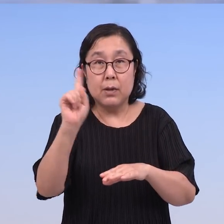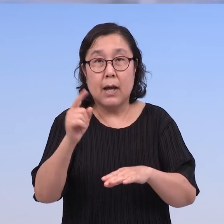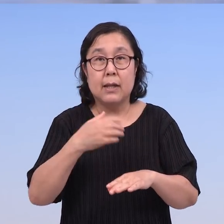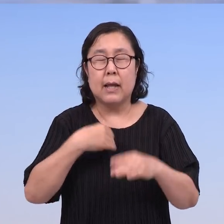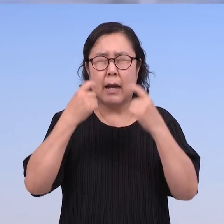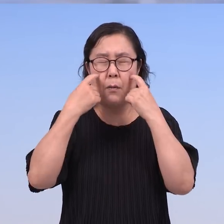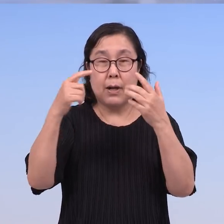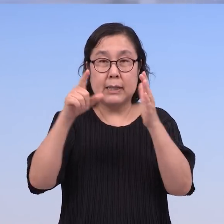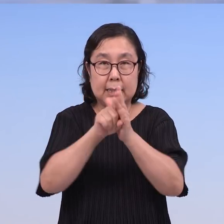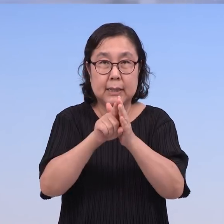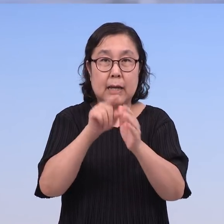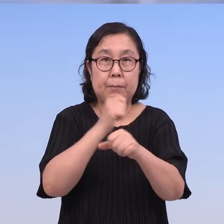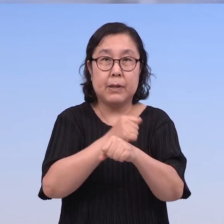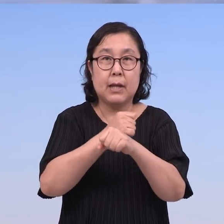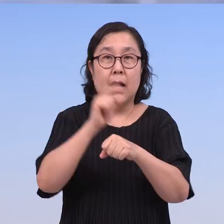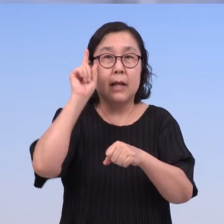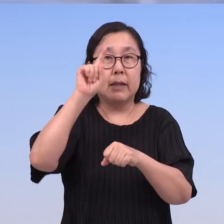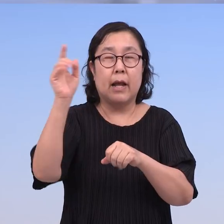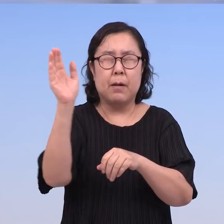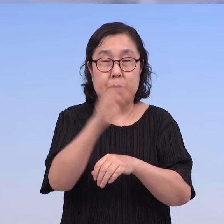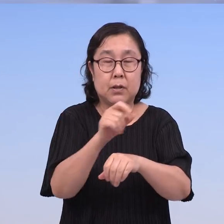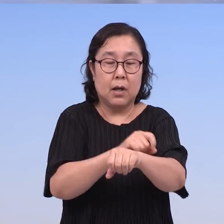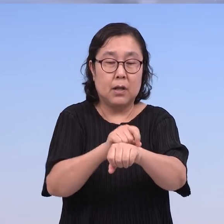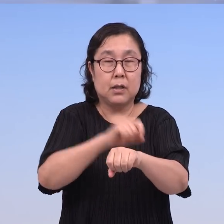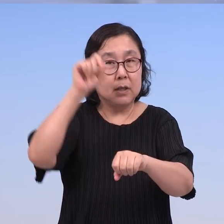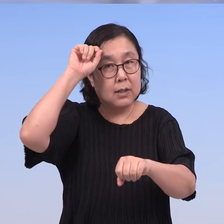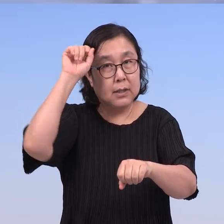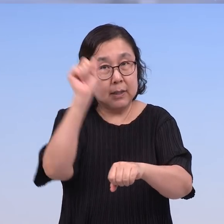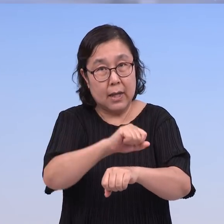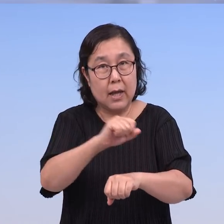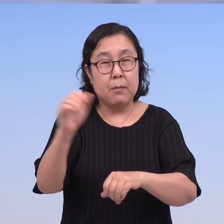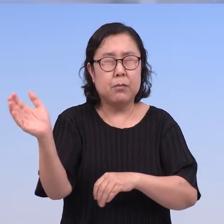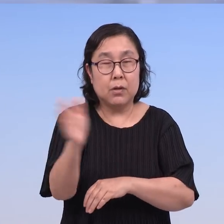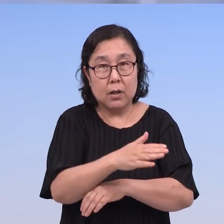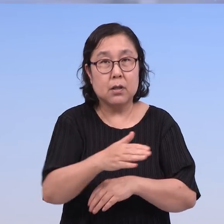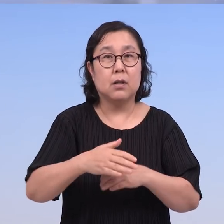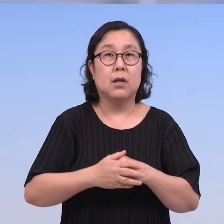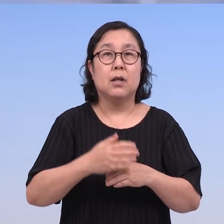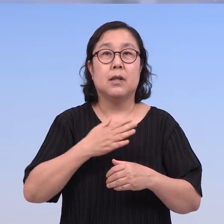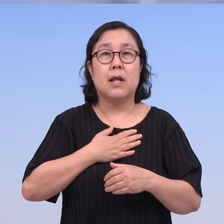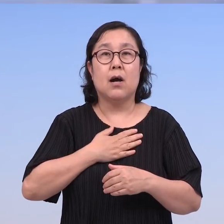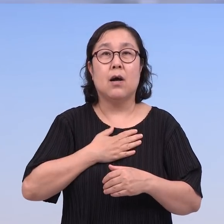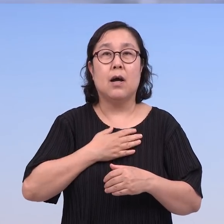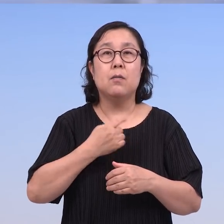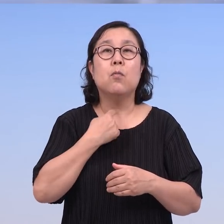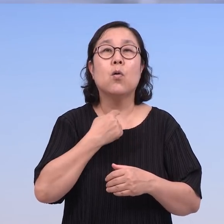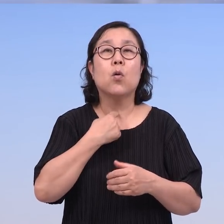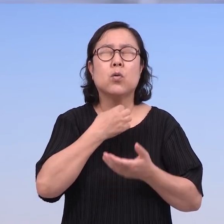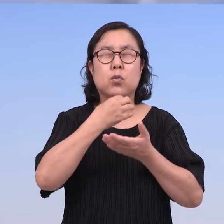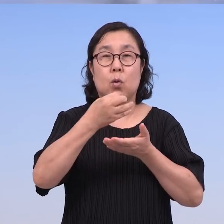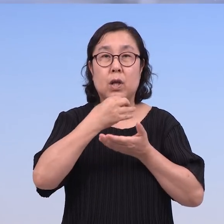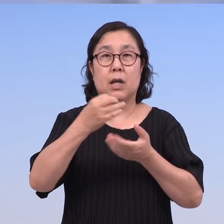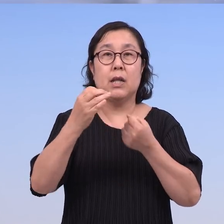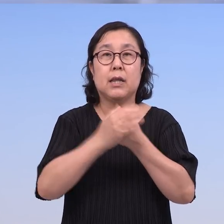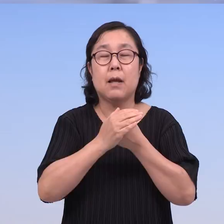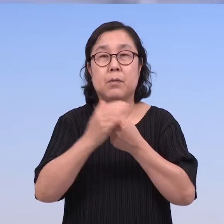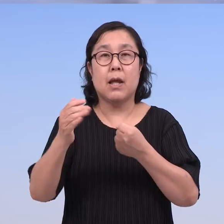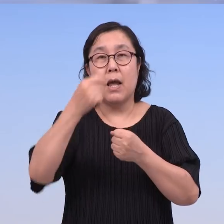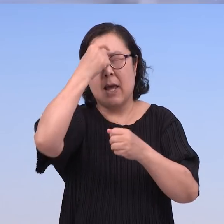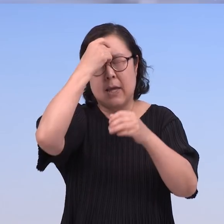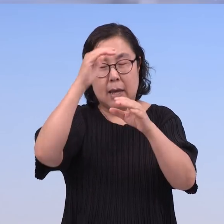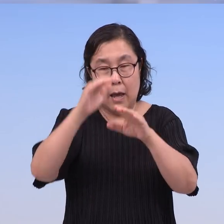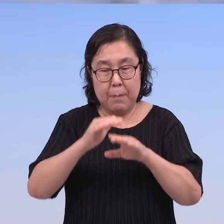성취감이 뭐냐? 내가 확신하는 것, 이제 내일부터 드릴 특별 새벽 부흥회에는 적어도 목소리